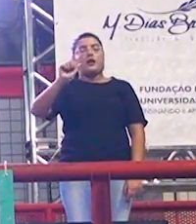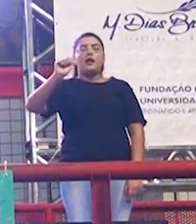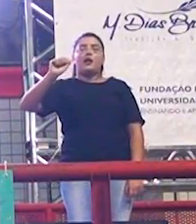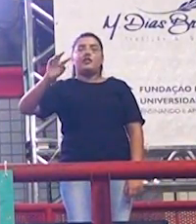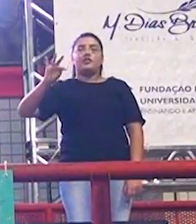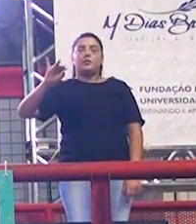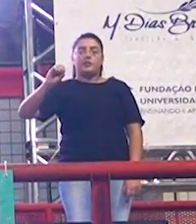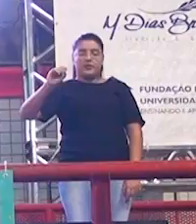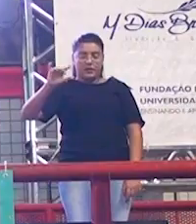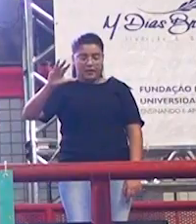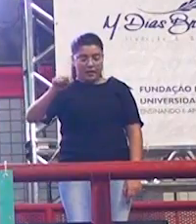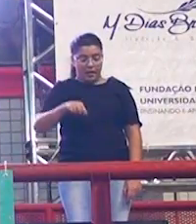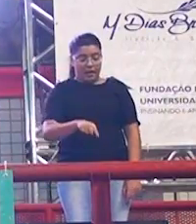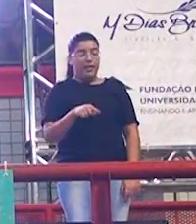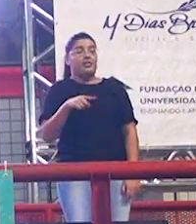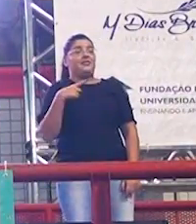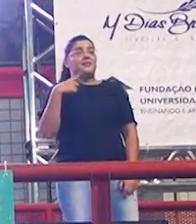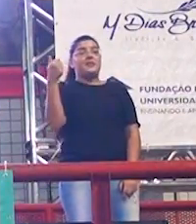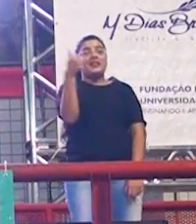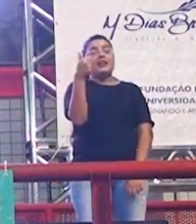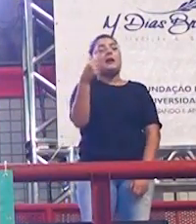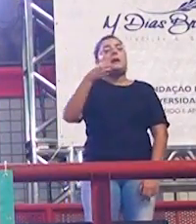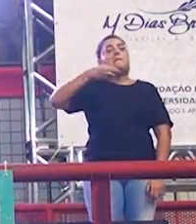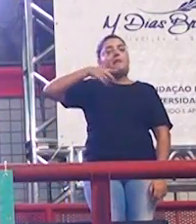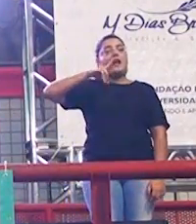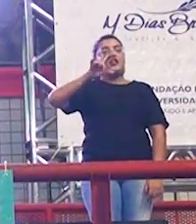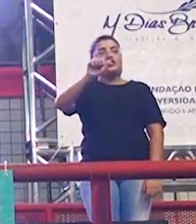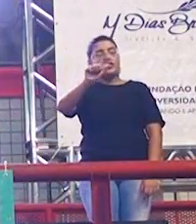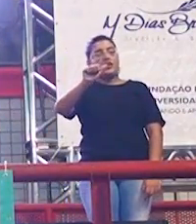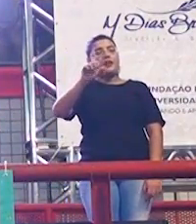térmica. Vocês acabaram de ver uma aula de matemática.